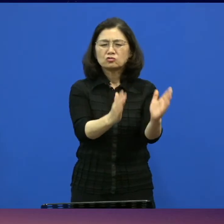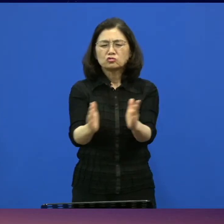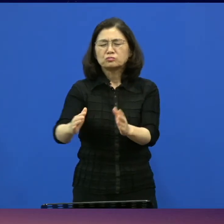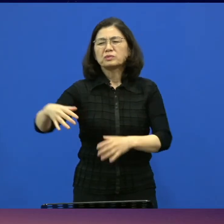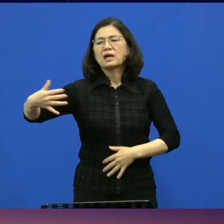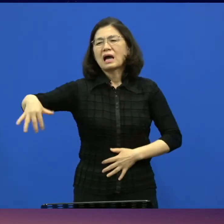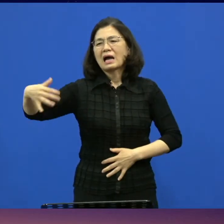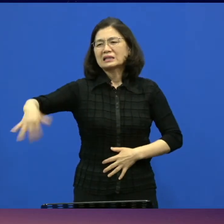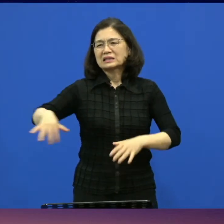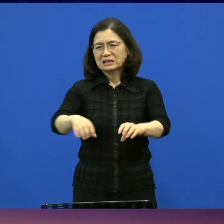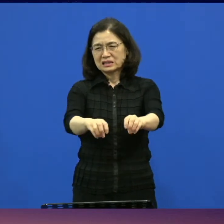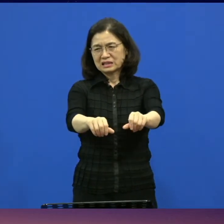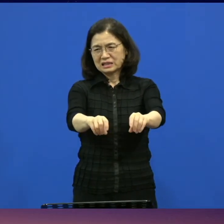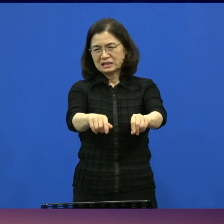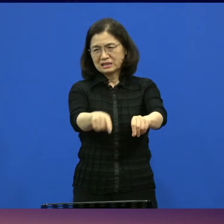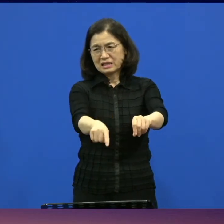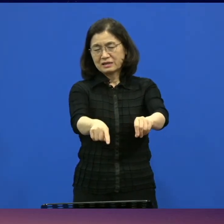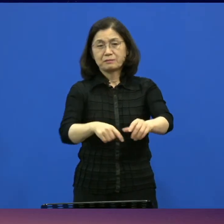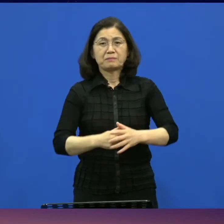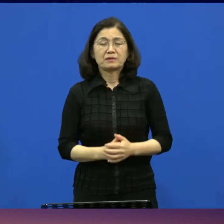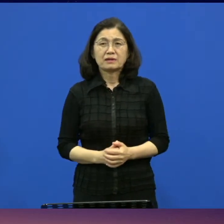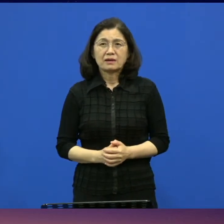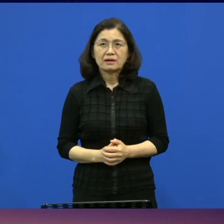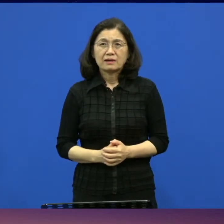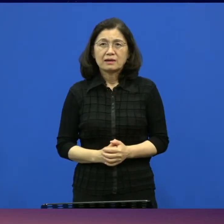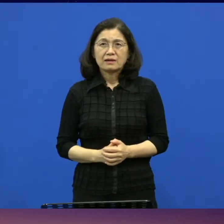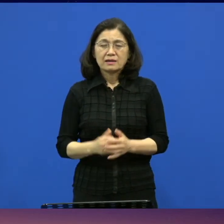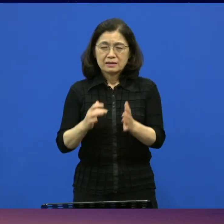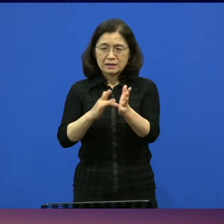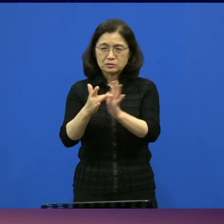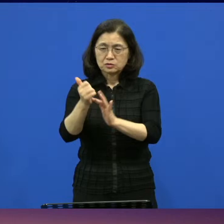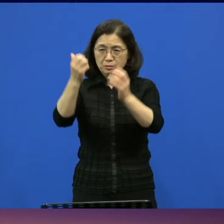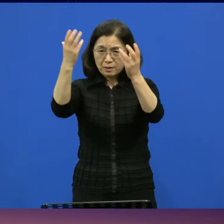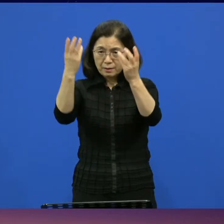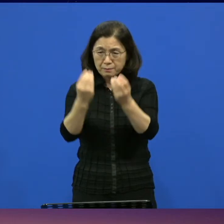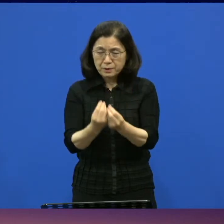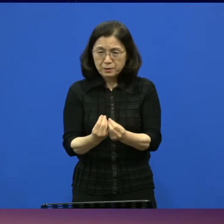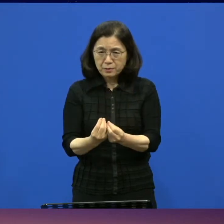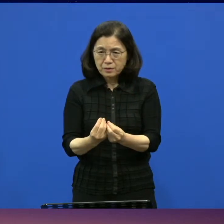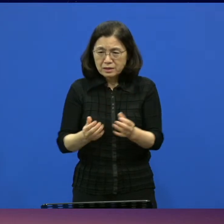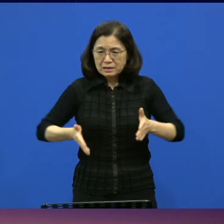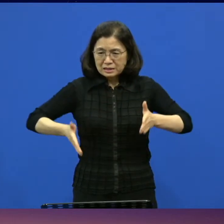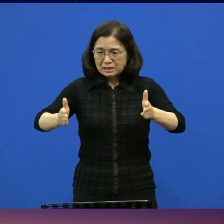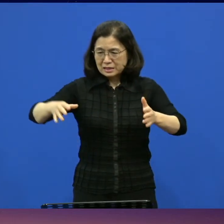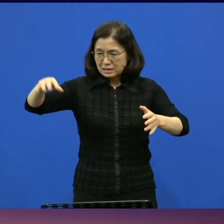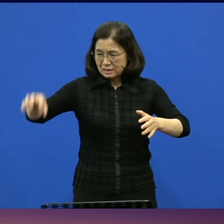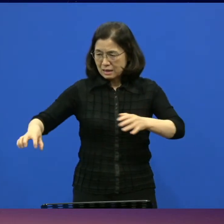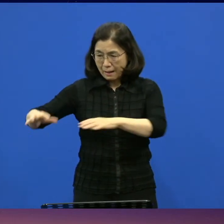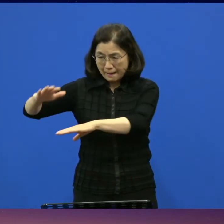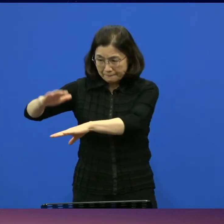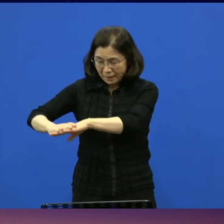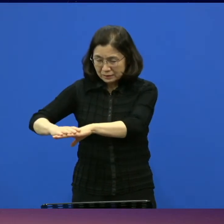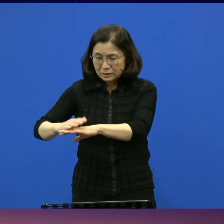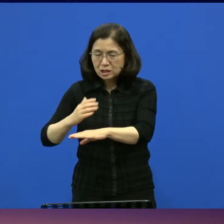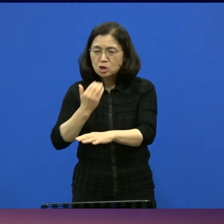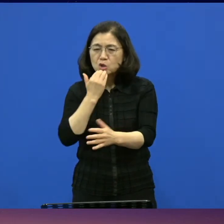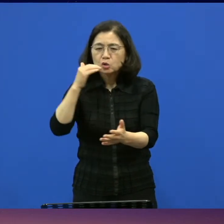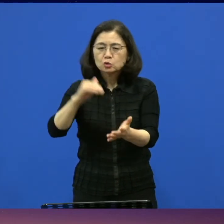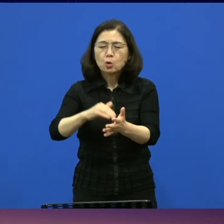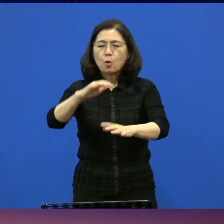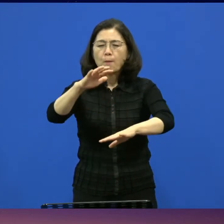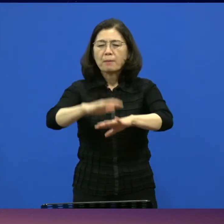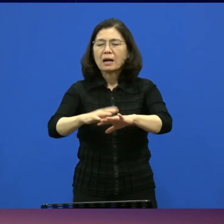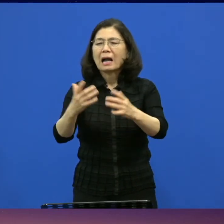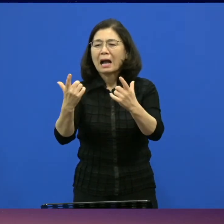예. 그러니까 이것을 여러분 예수님의 비유에 하면 길가밭이나 돌짝밭과 같아요. 길가밭이나 돌짝밭